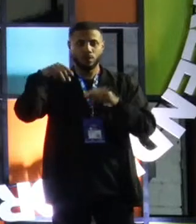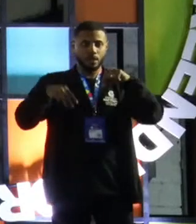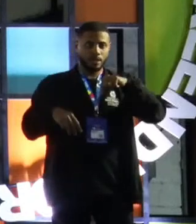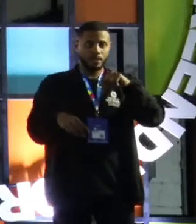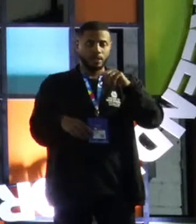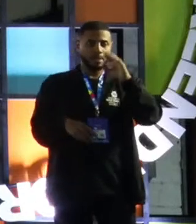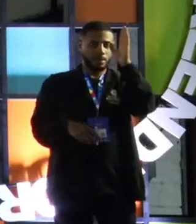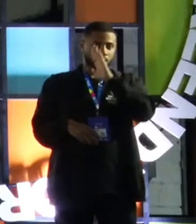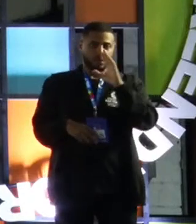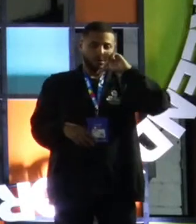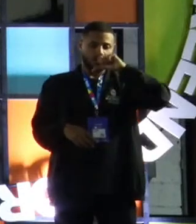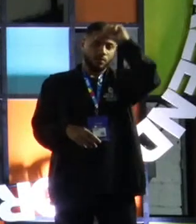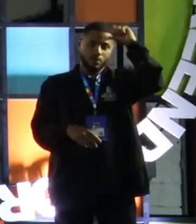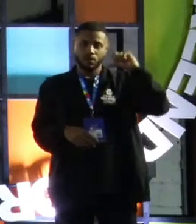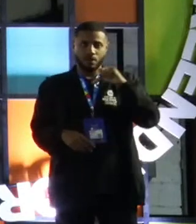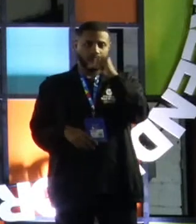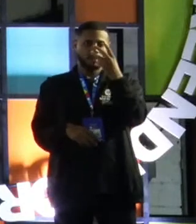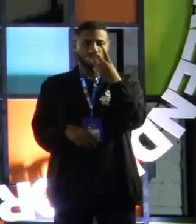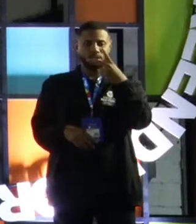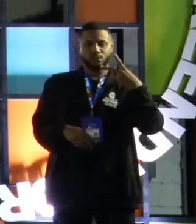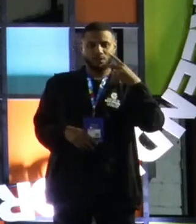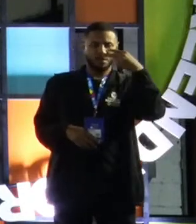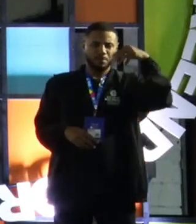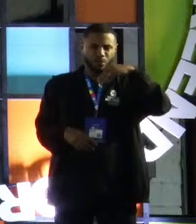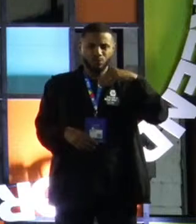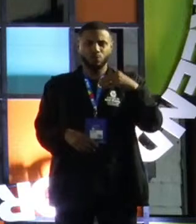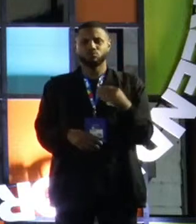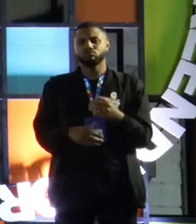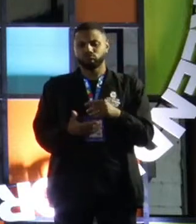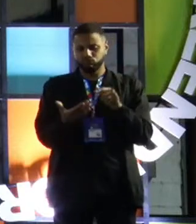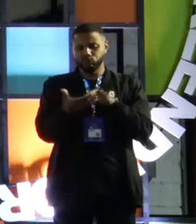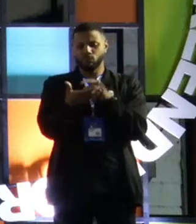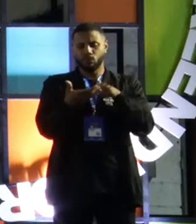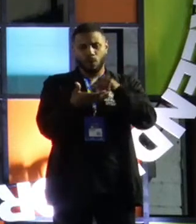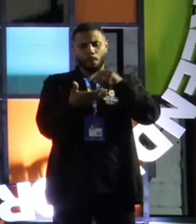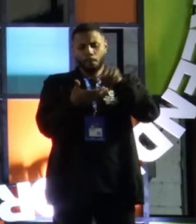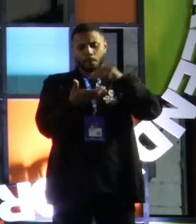32 minutos. É muito tempo, né, gente, consumindo conteúdo ali.